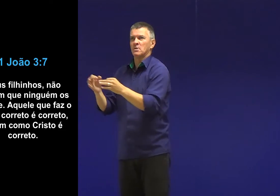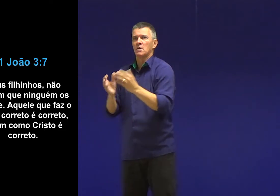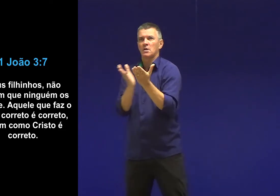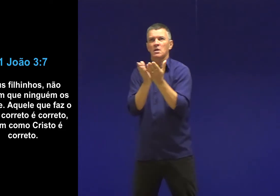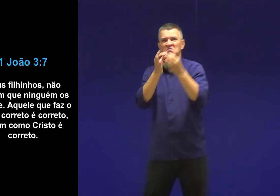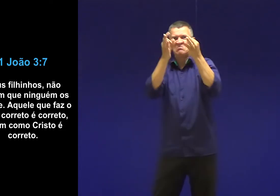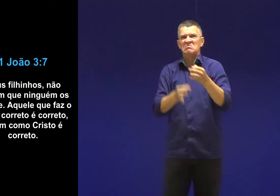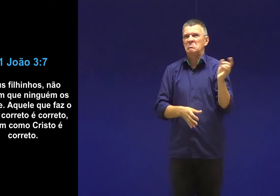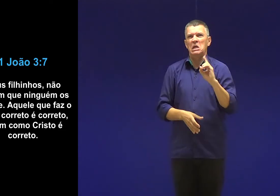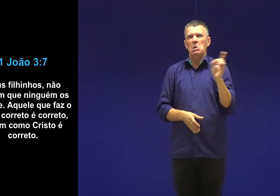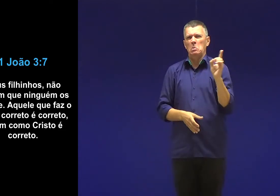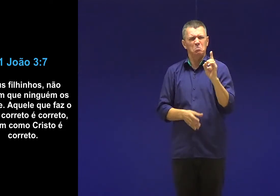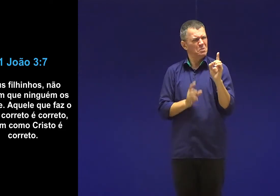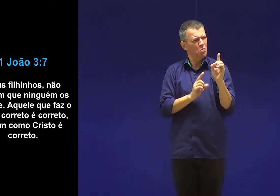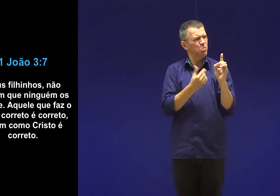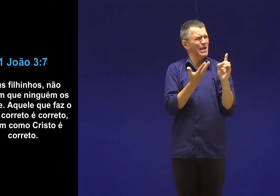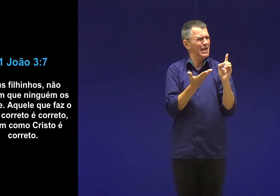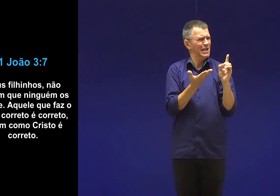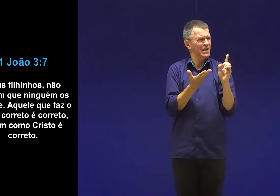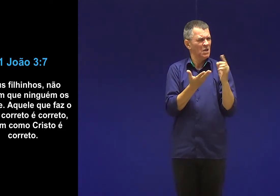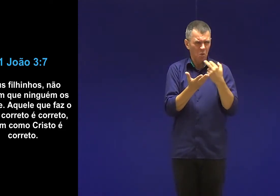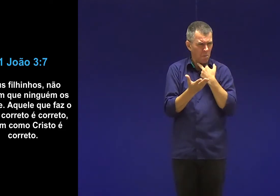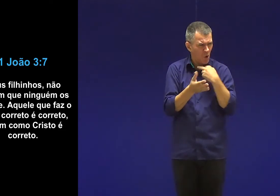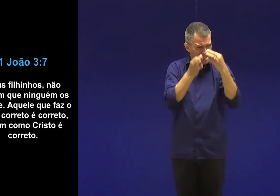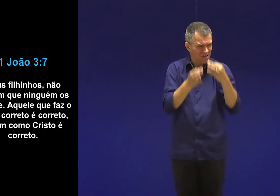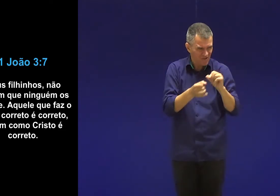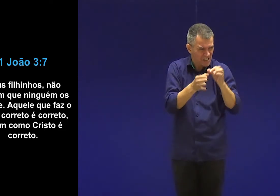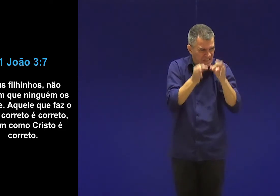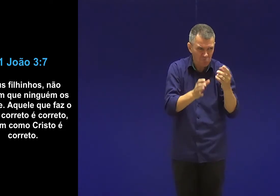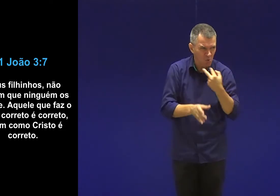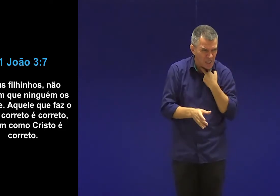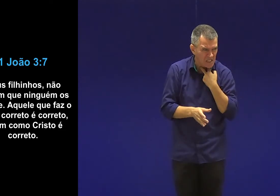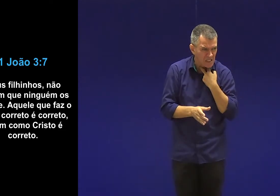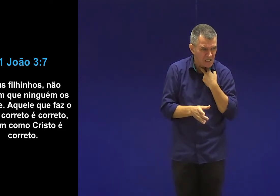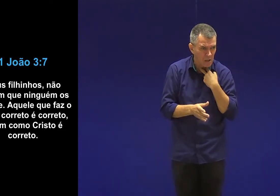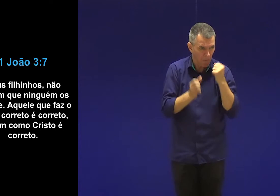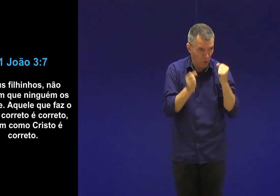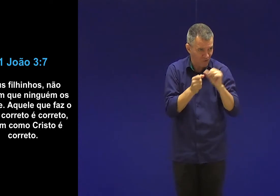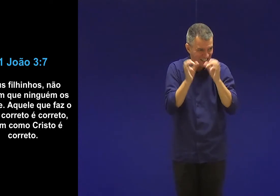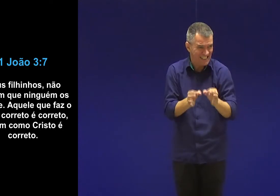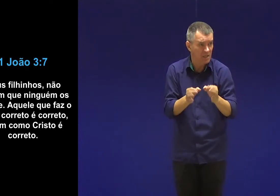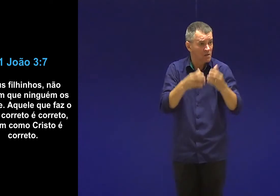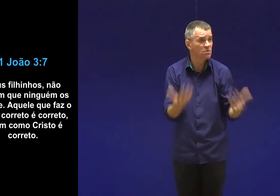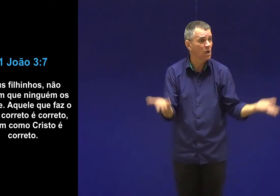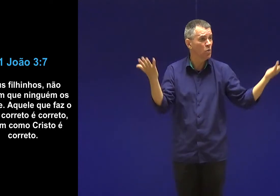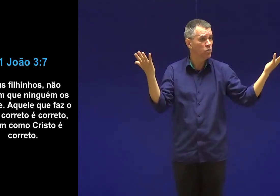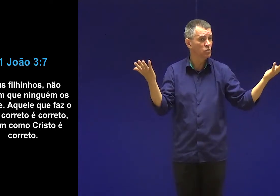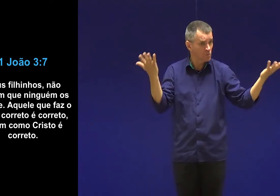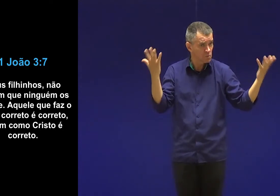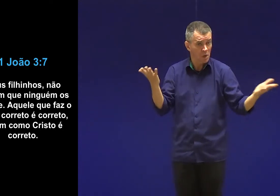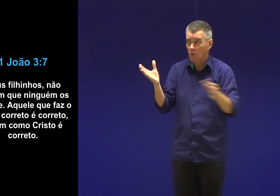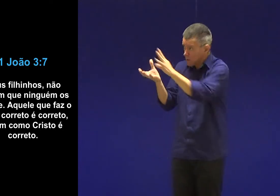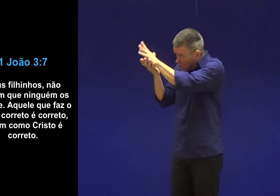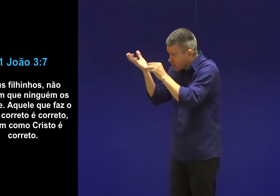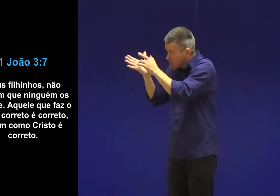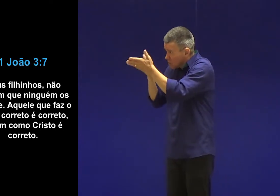Ah, não, porque Jesus é correto e o cristão não. Como? Ele não pode fazer coisas certas? Ou ele pode fazer? Então, gente, ele pode fazer